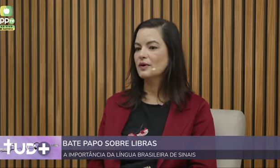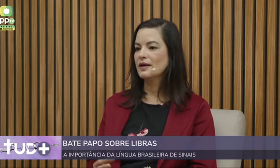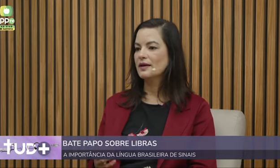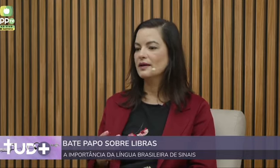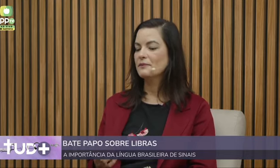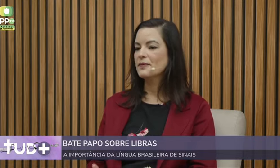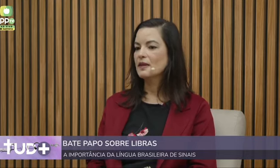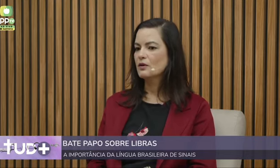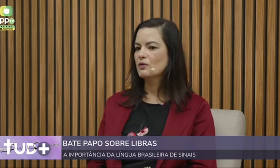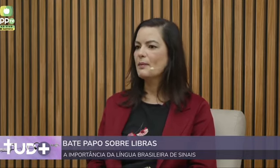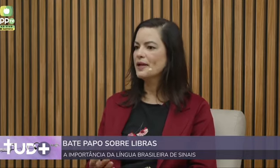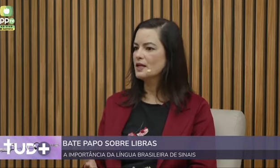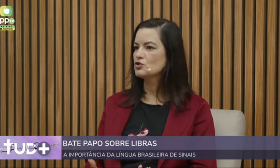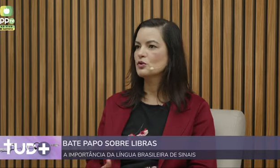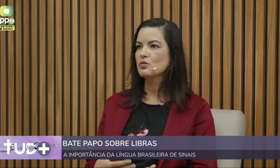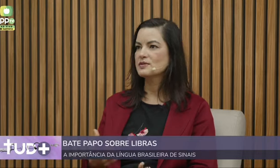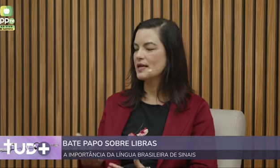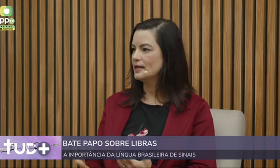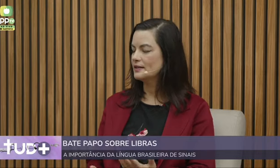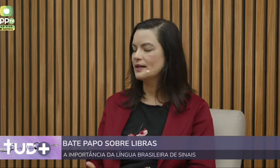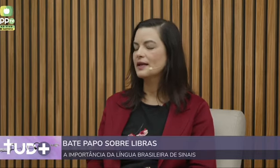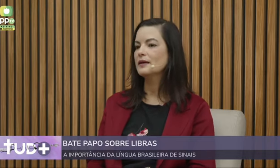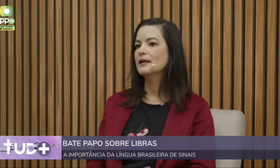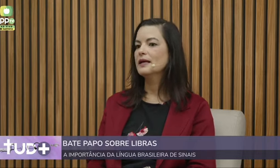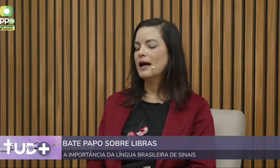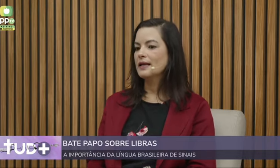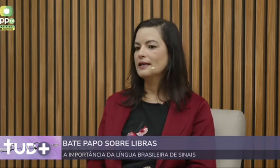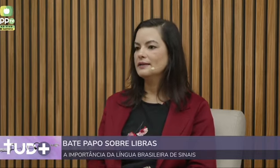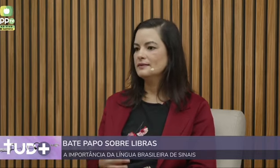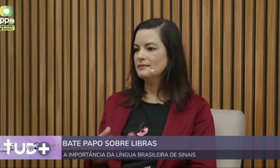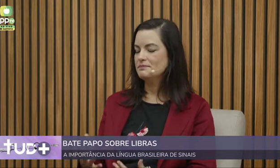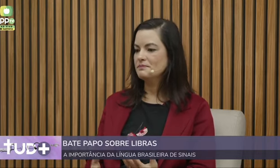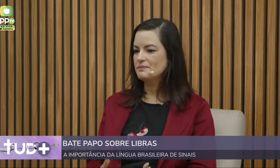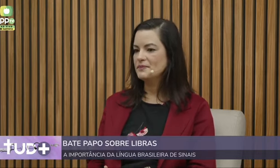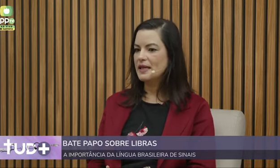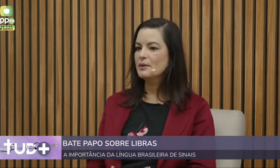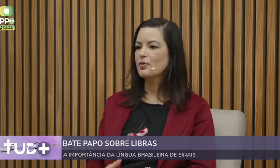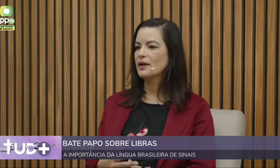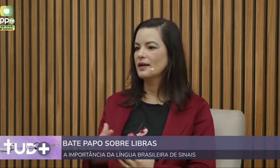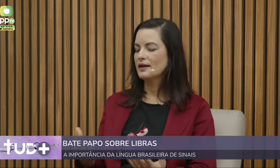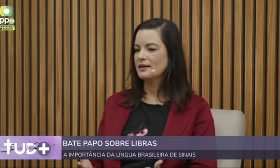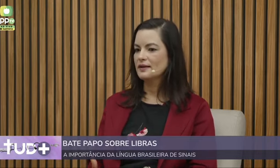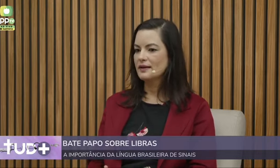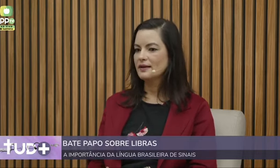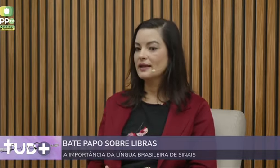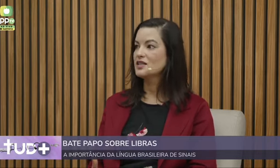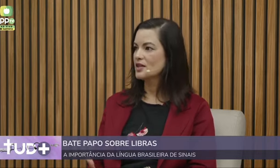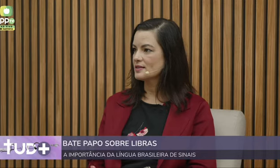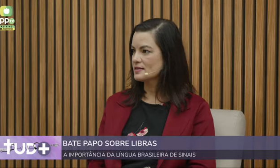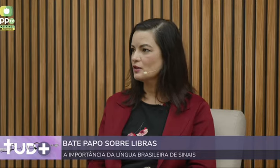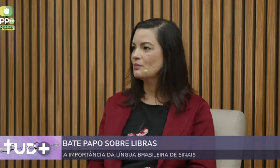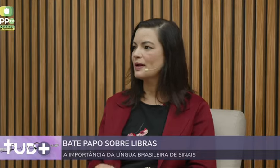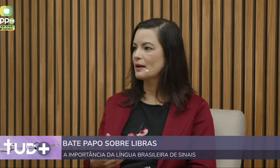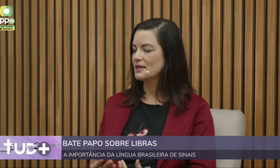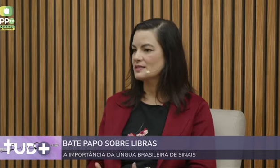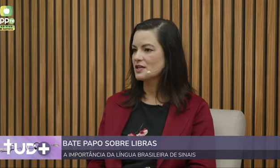não aprende ou não consegue ter aquele tempo, aquela dedicação para a